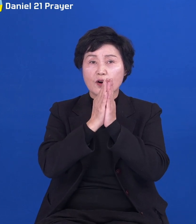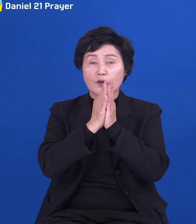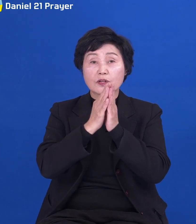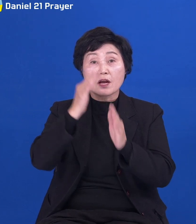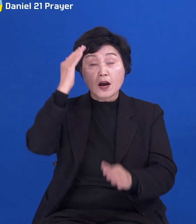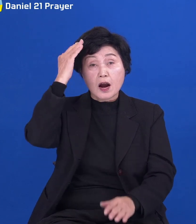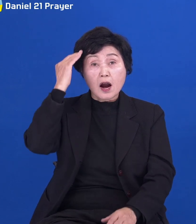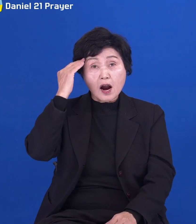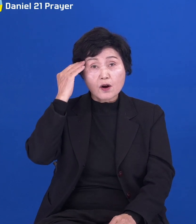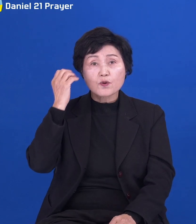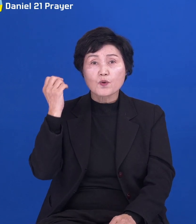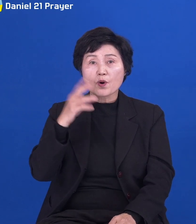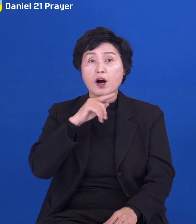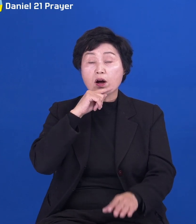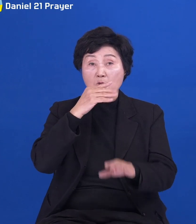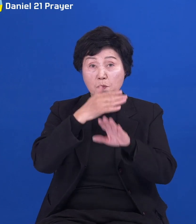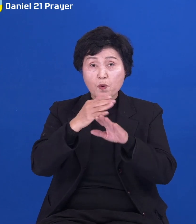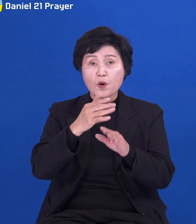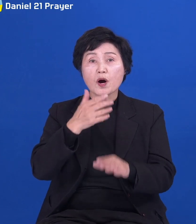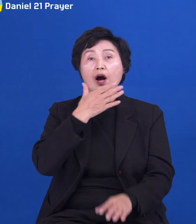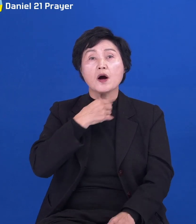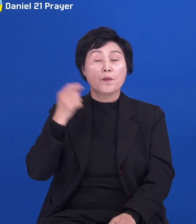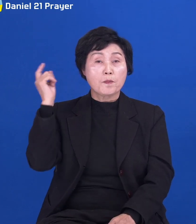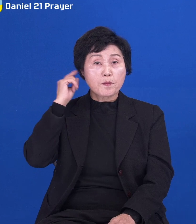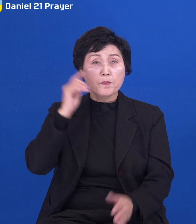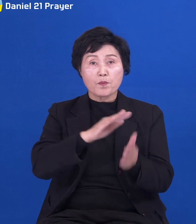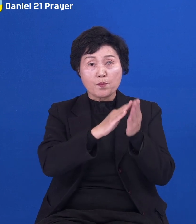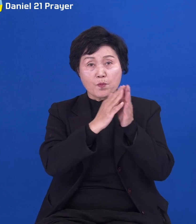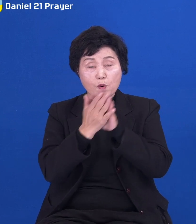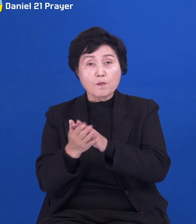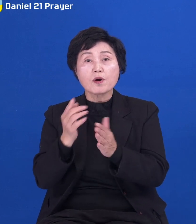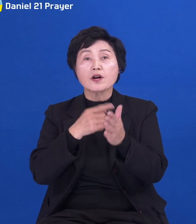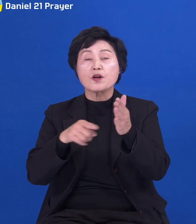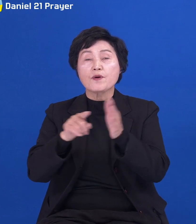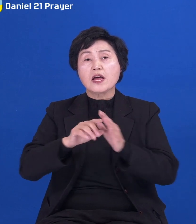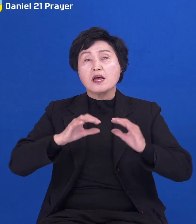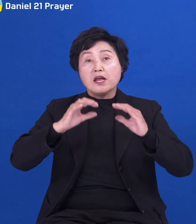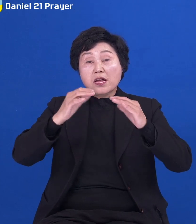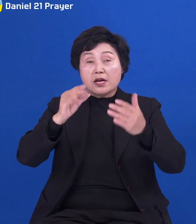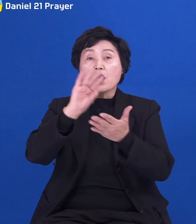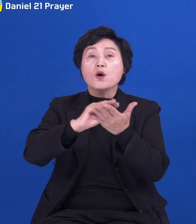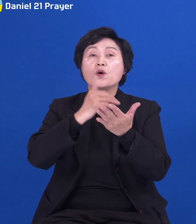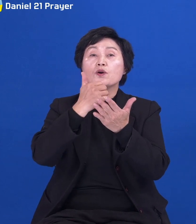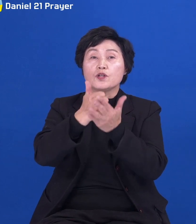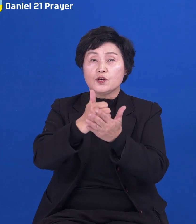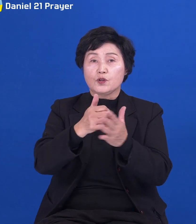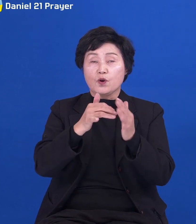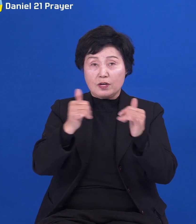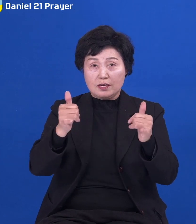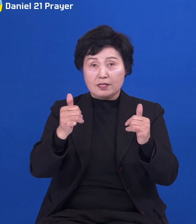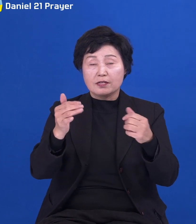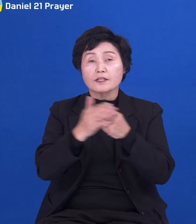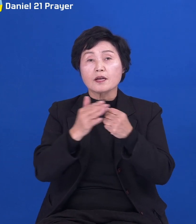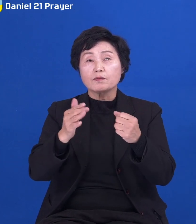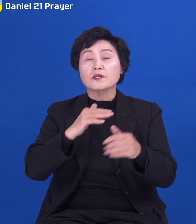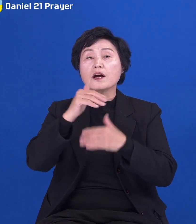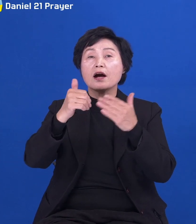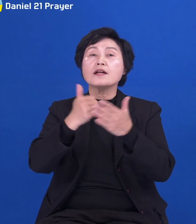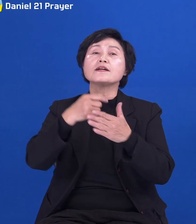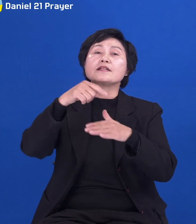대한민국과 북한의 복음화를 위해 기도하시는 세계의 모든 크리스찬들이 있기 때문에 하나님의 마음이 북한에 있는